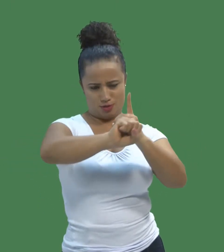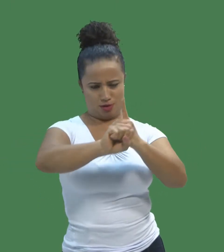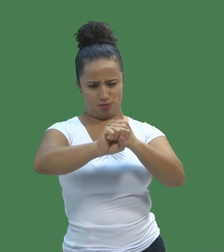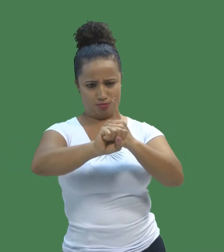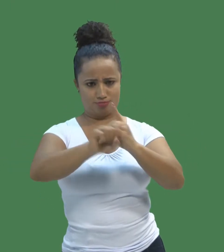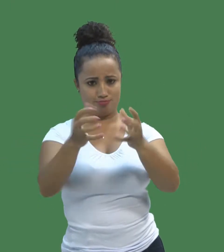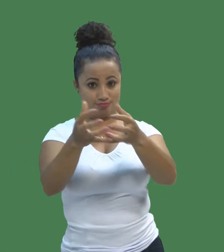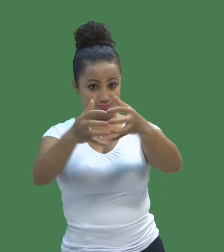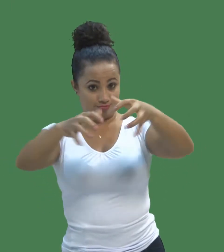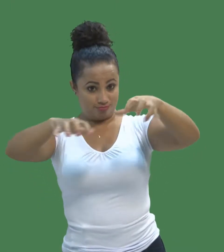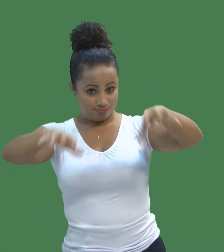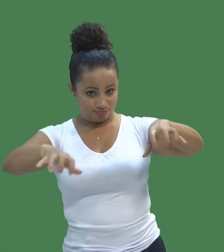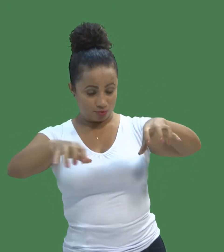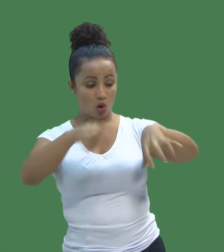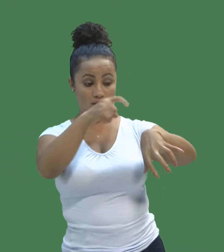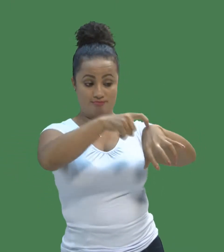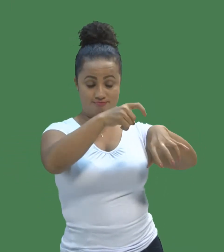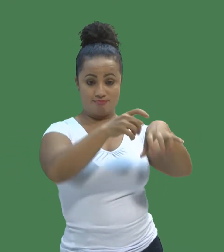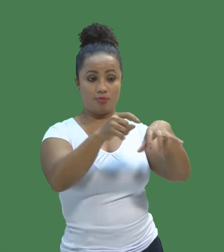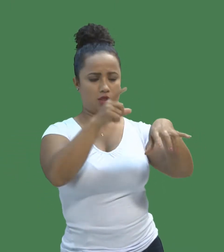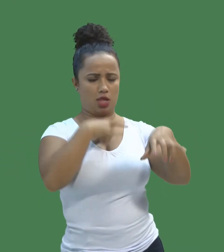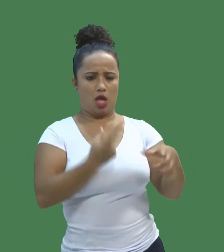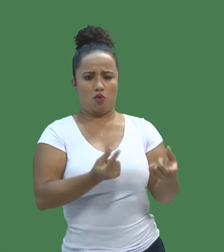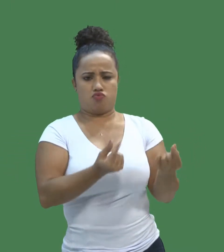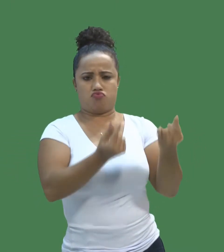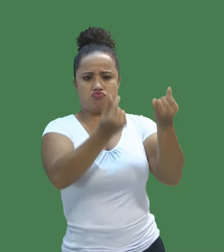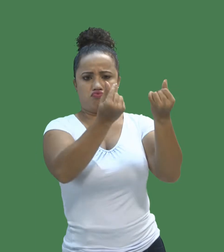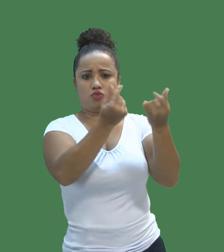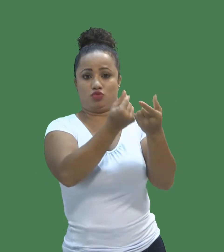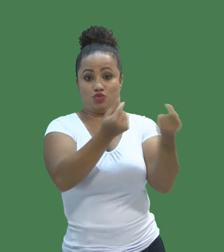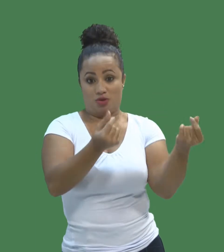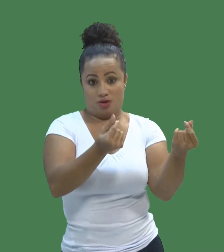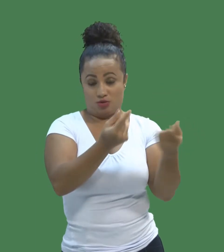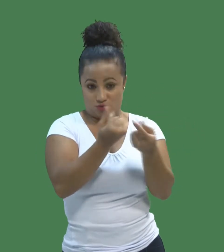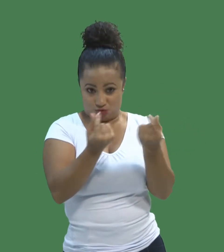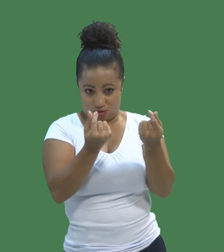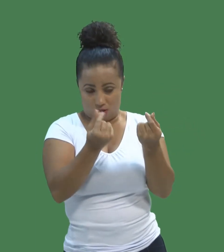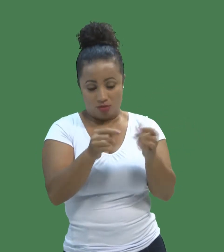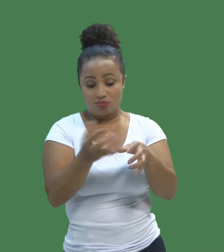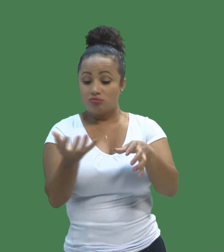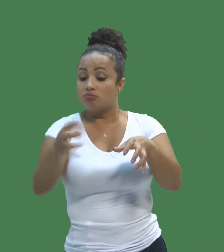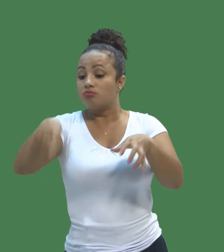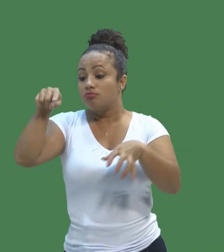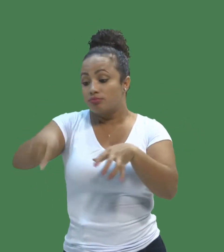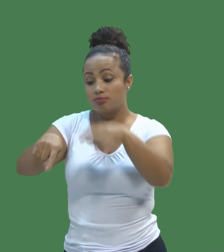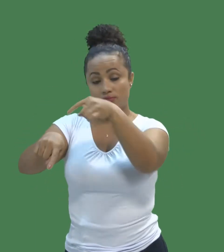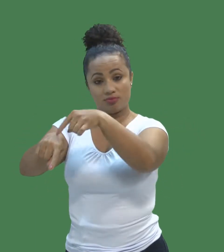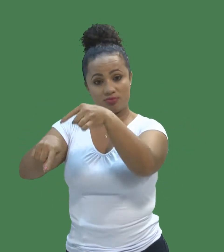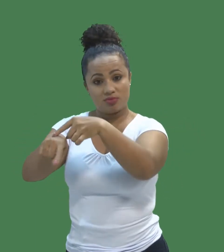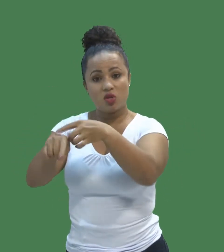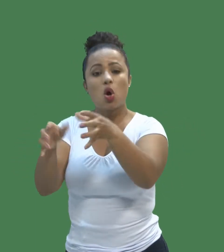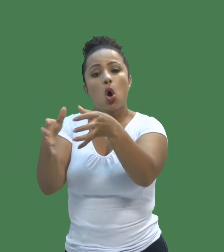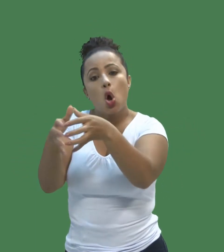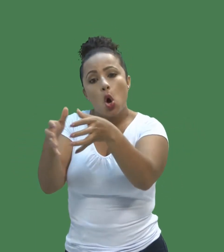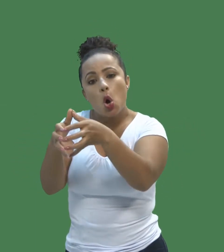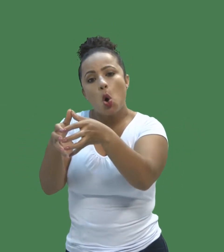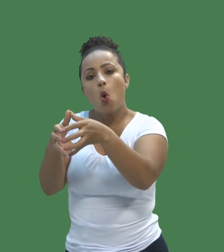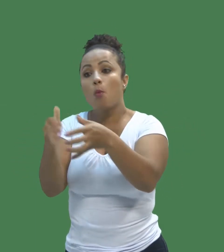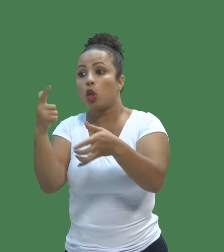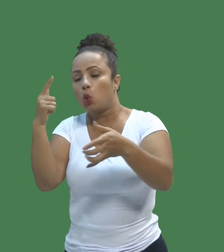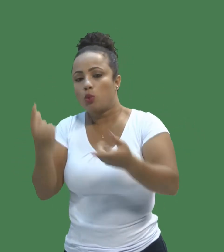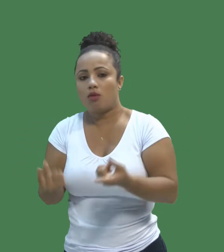não proprietários das ferramentas de trabalho, ou seja, dos meios de produção.